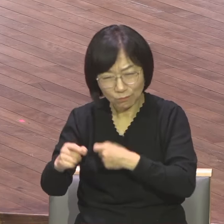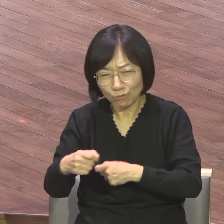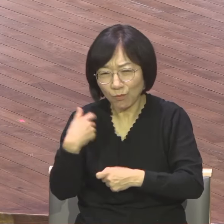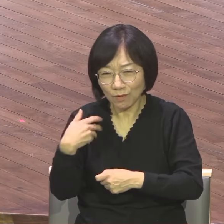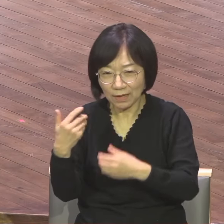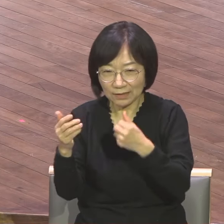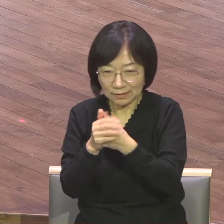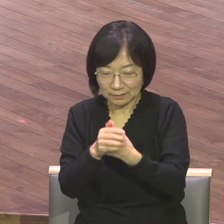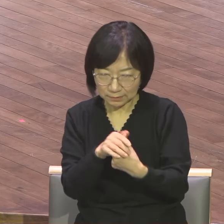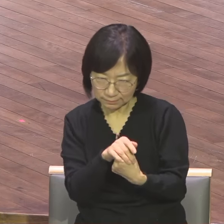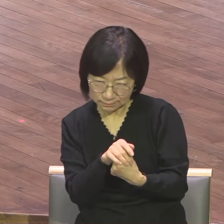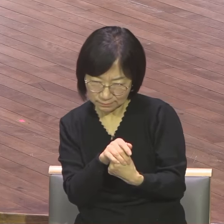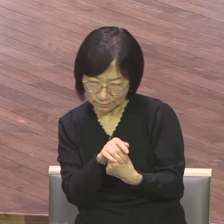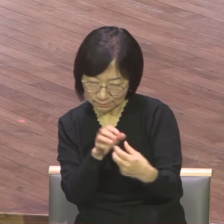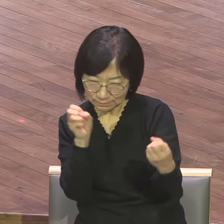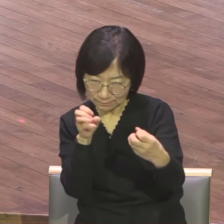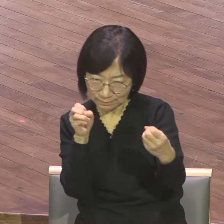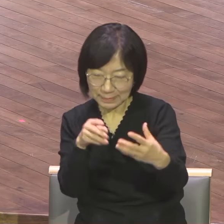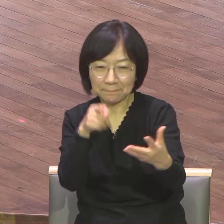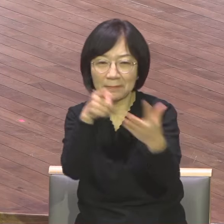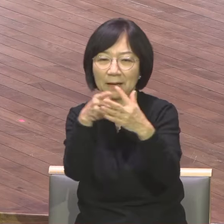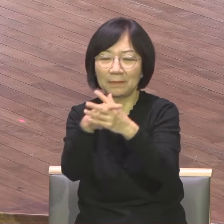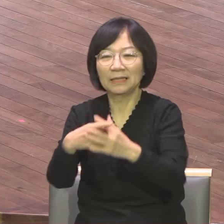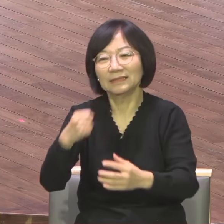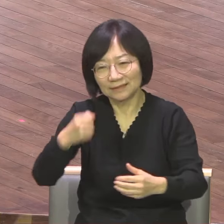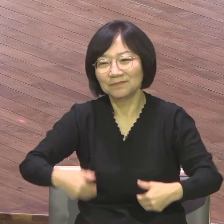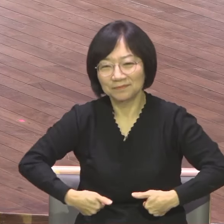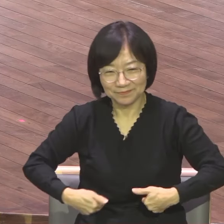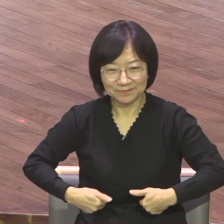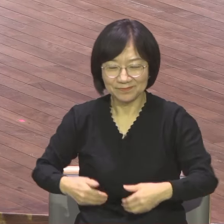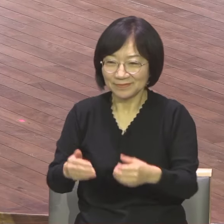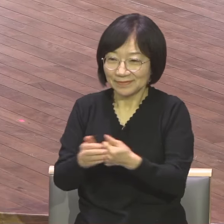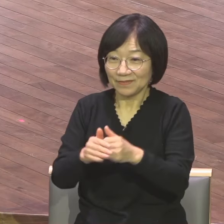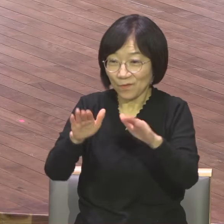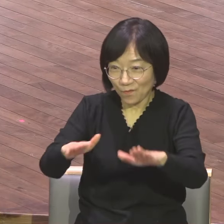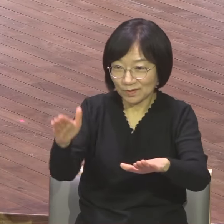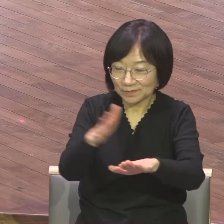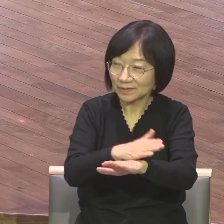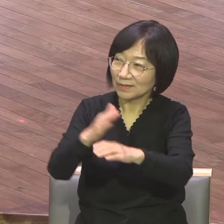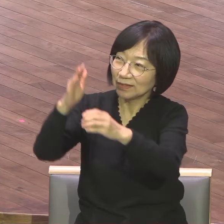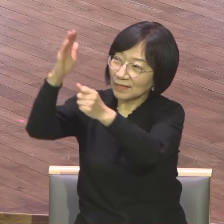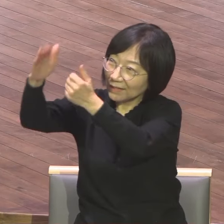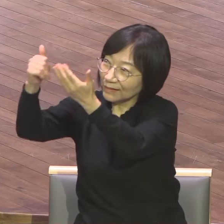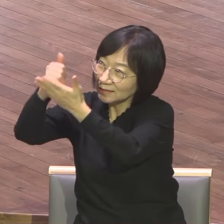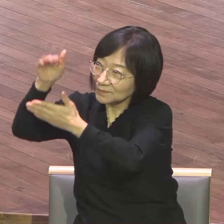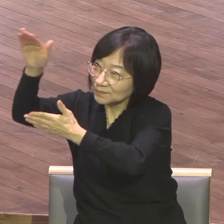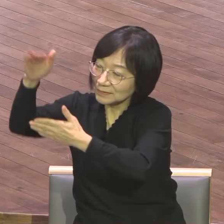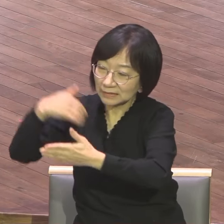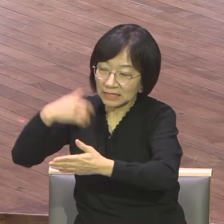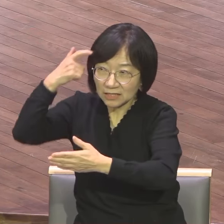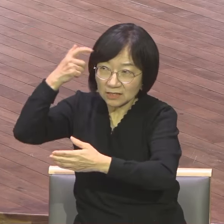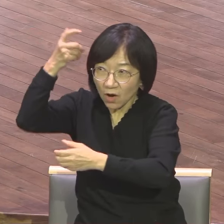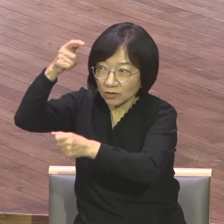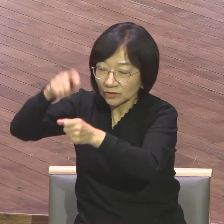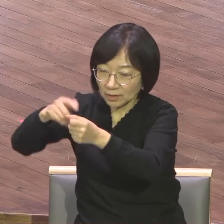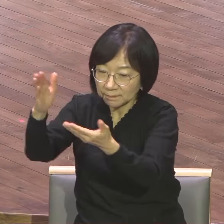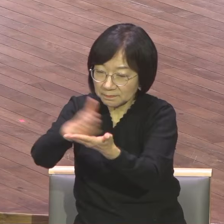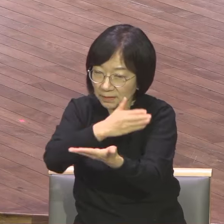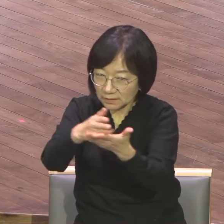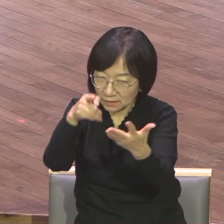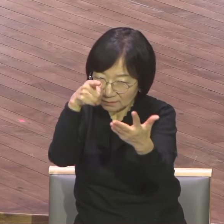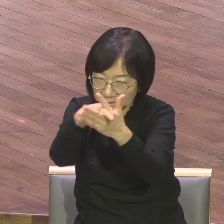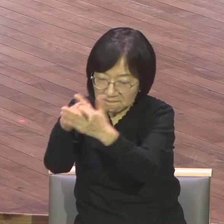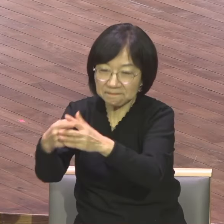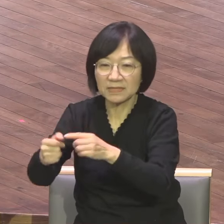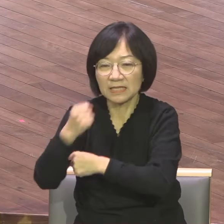성공할 거냐고요. 오늘부터 하나님 영적 판단력을 주시옵소서. 이것